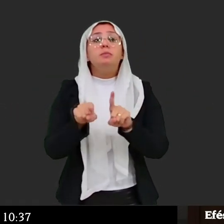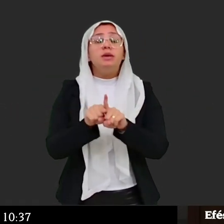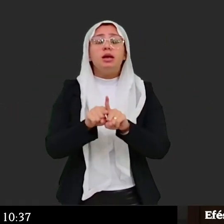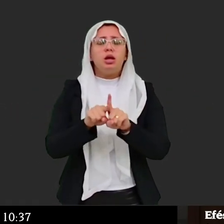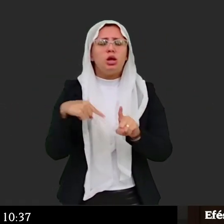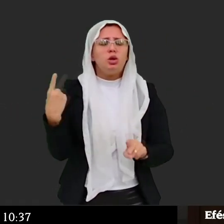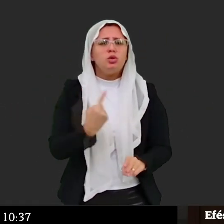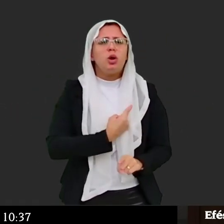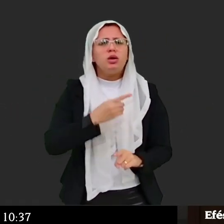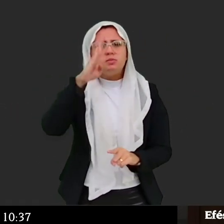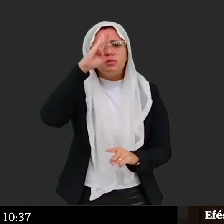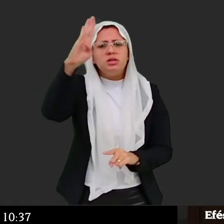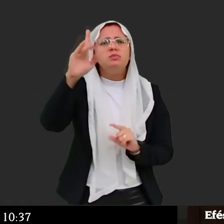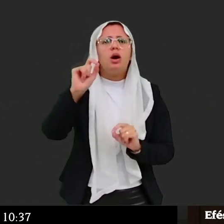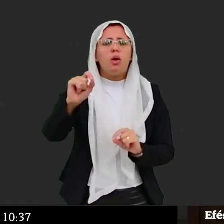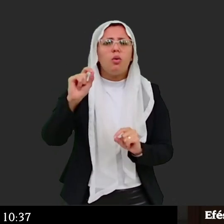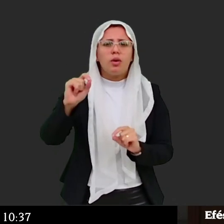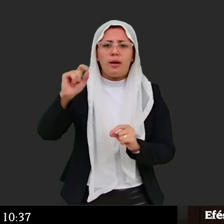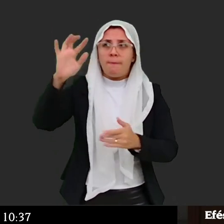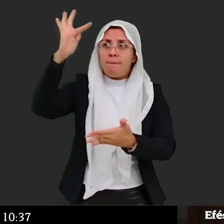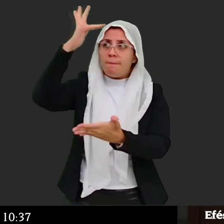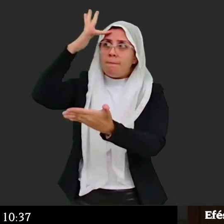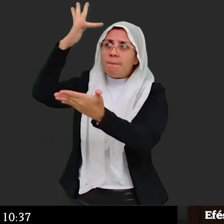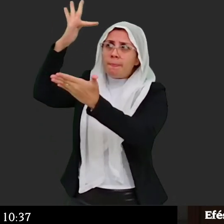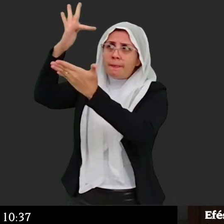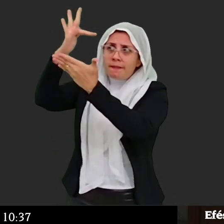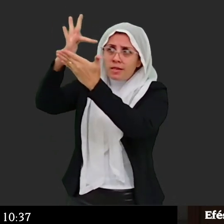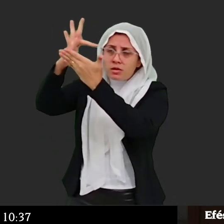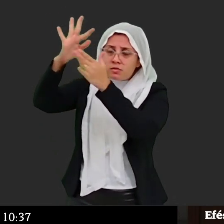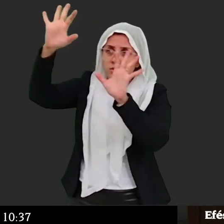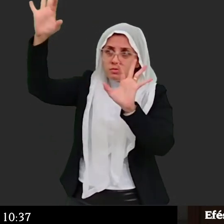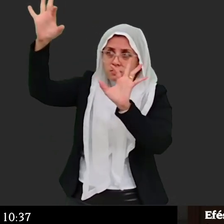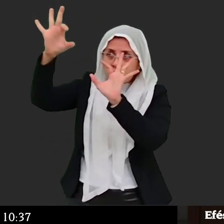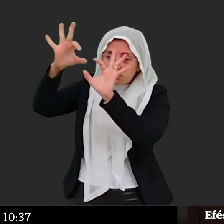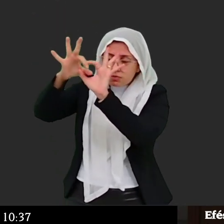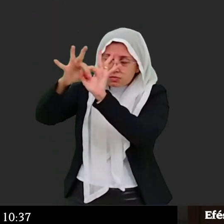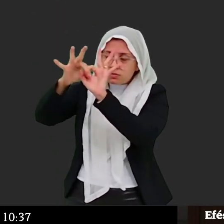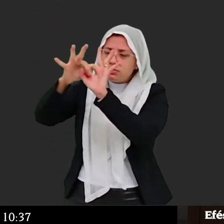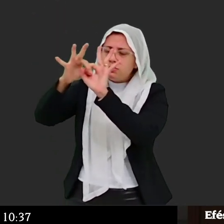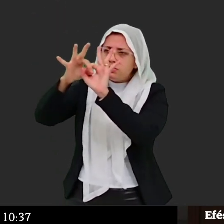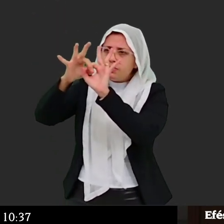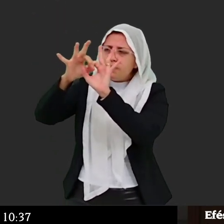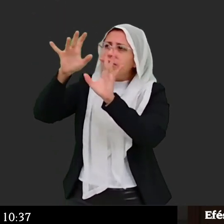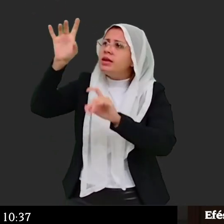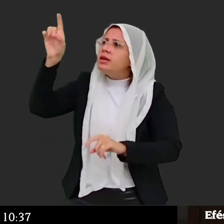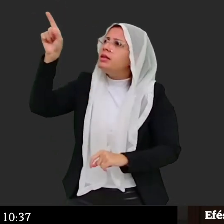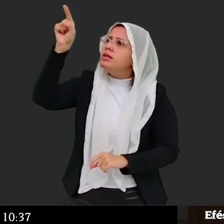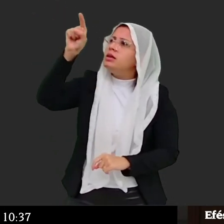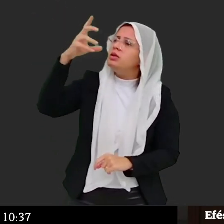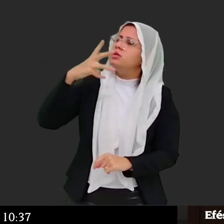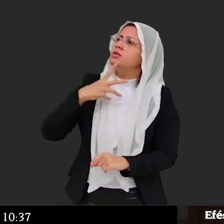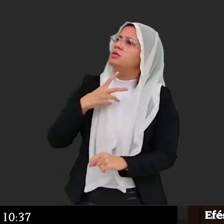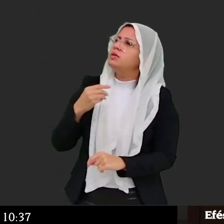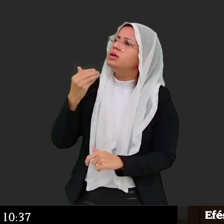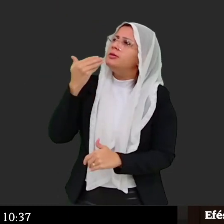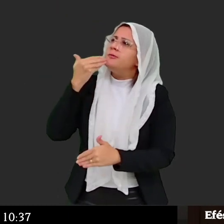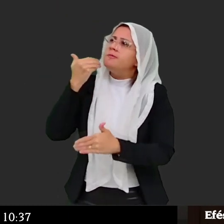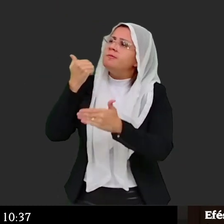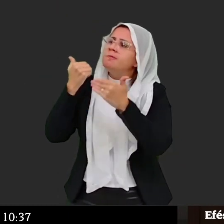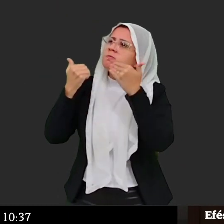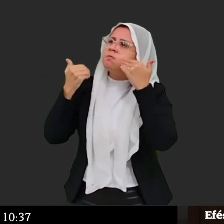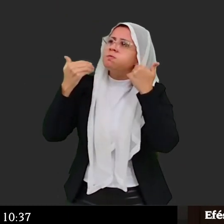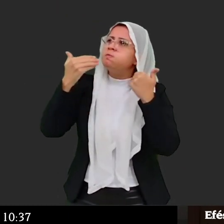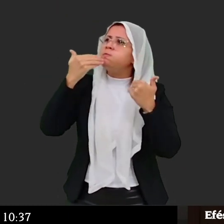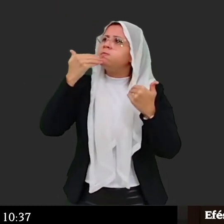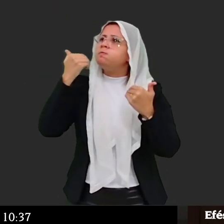fé e ao conhecimento do Filho de Deus, a varão perfeito, à medida